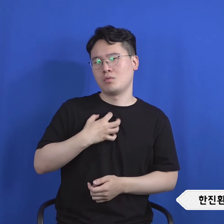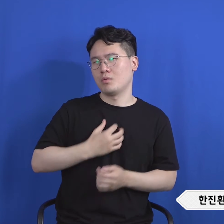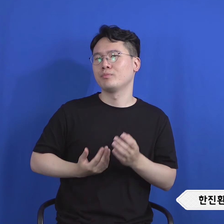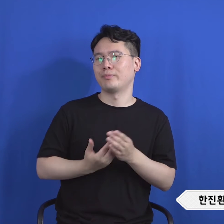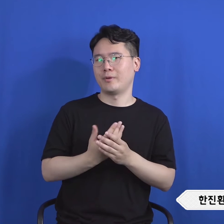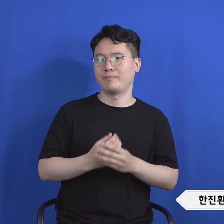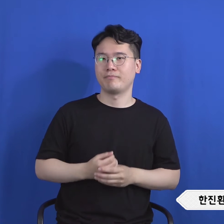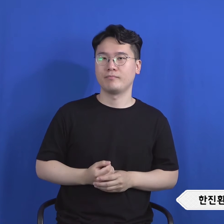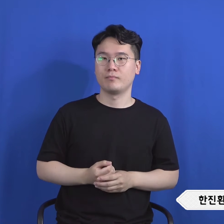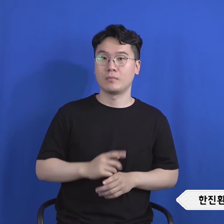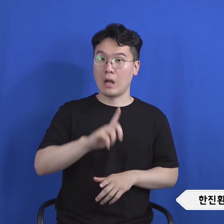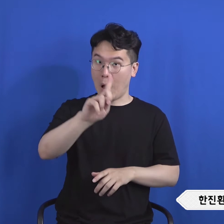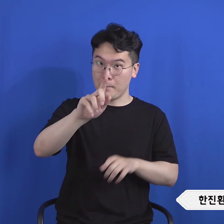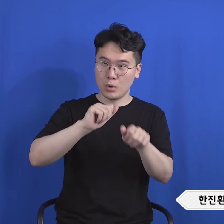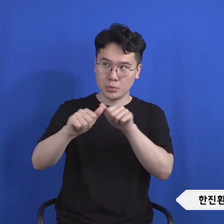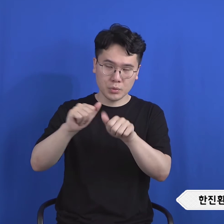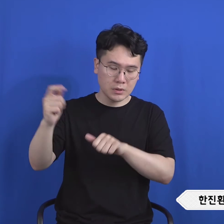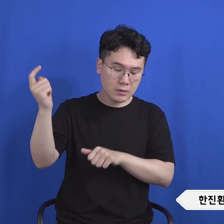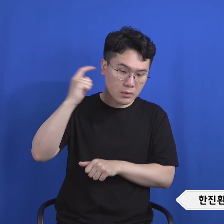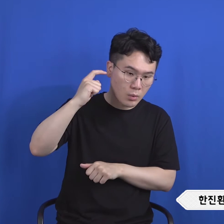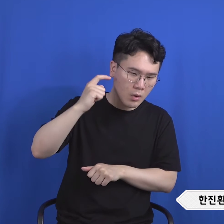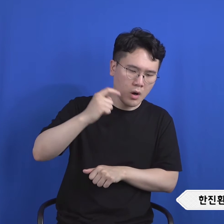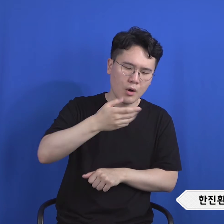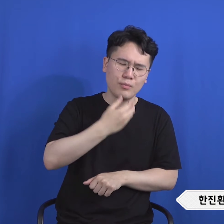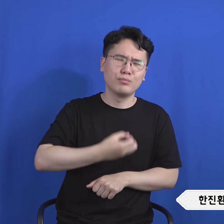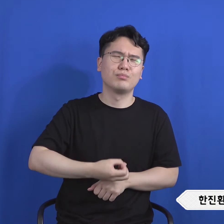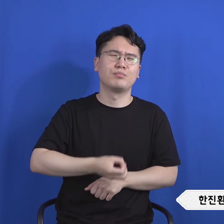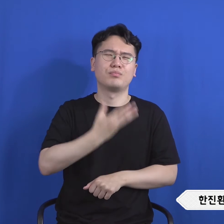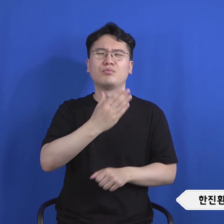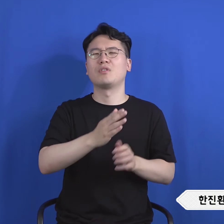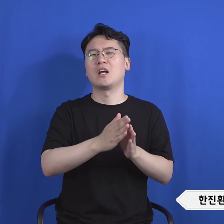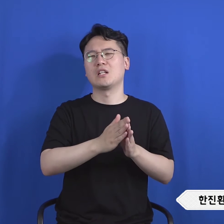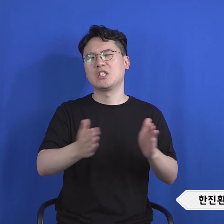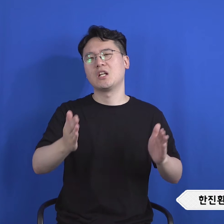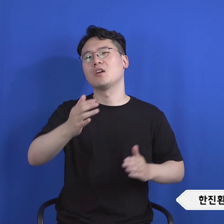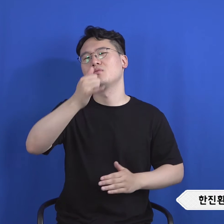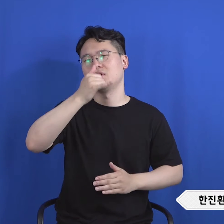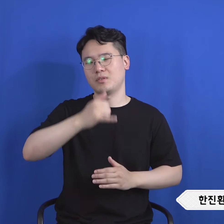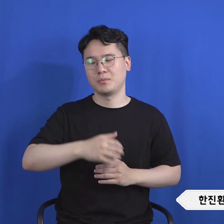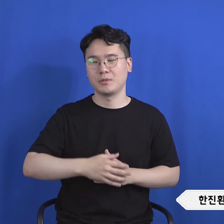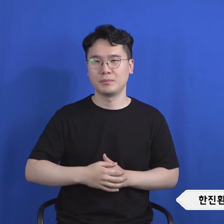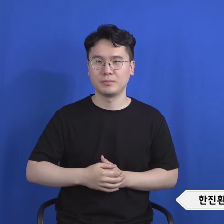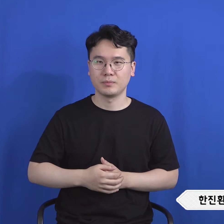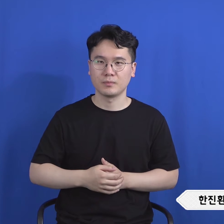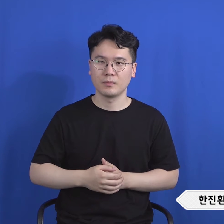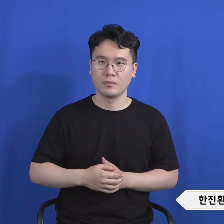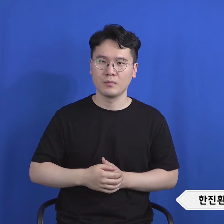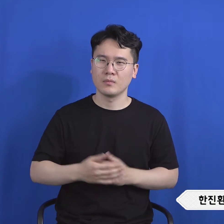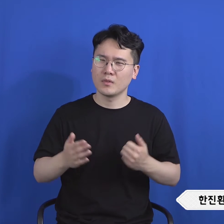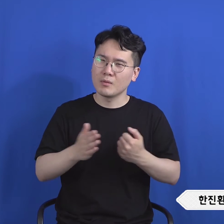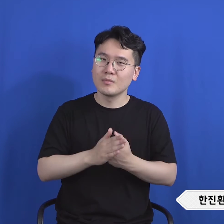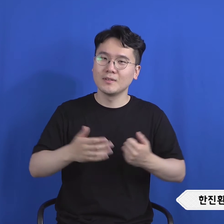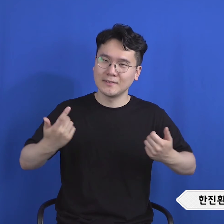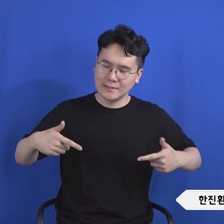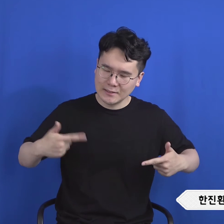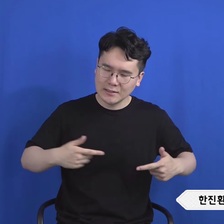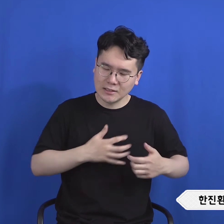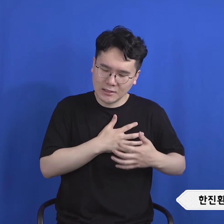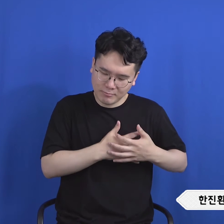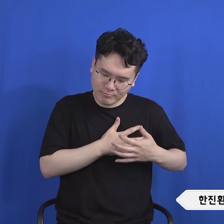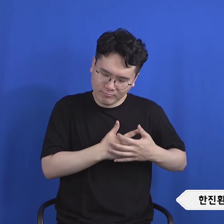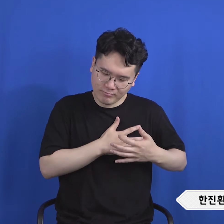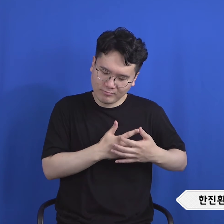내 인생의 불행이 쓰나미처럼 밀려올 수가 있습니다. 그래서 사람들이 늘 불안하게